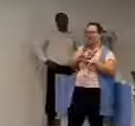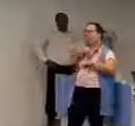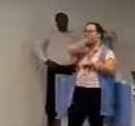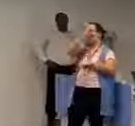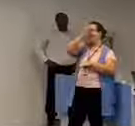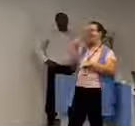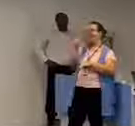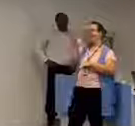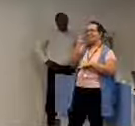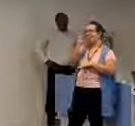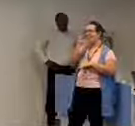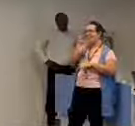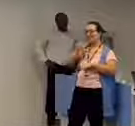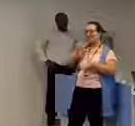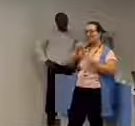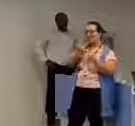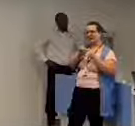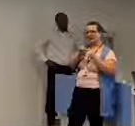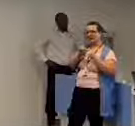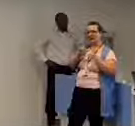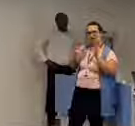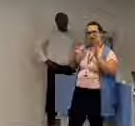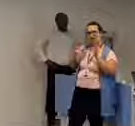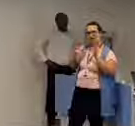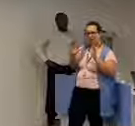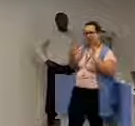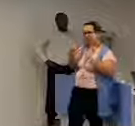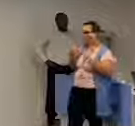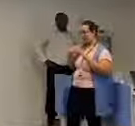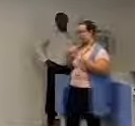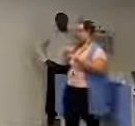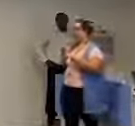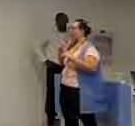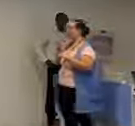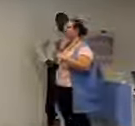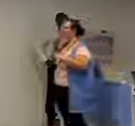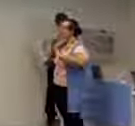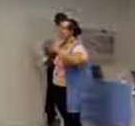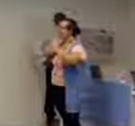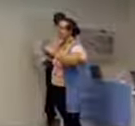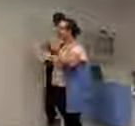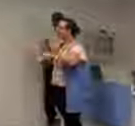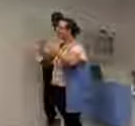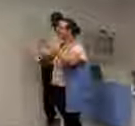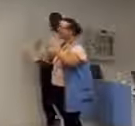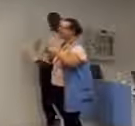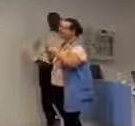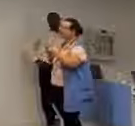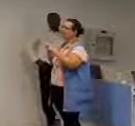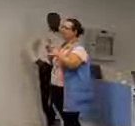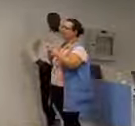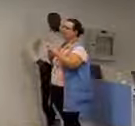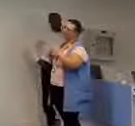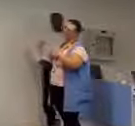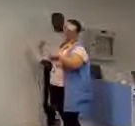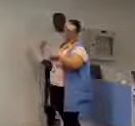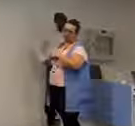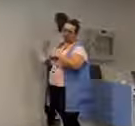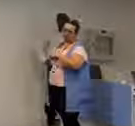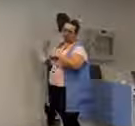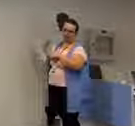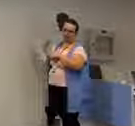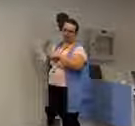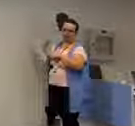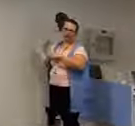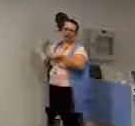semana. Só que ela não sabe fazer nada. Se a gente não disser para ela o que ela tem que fazer, ela fica parada lá. Não é verdade?